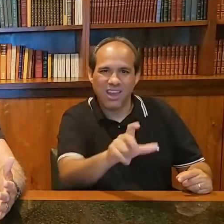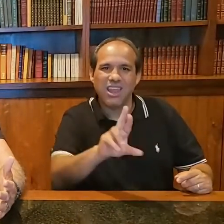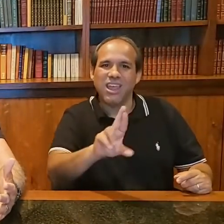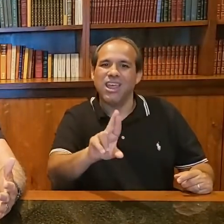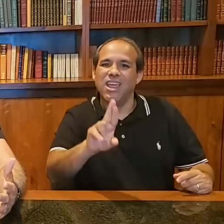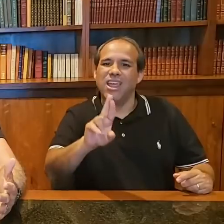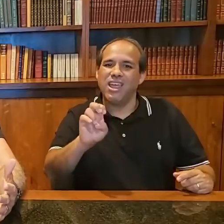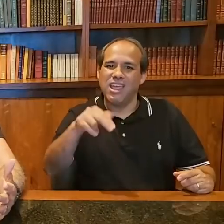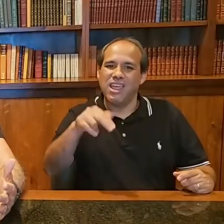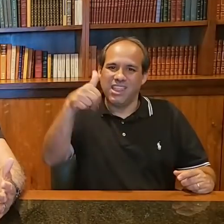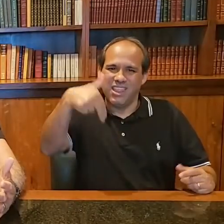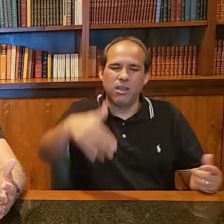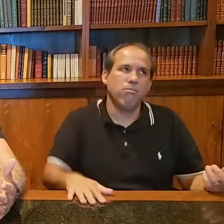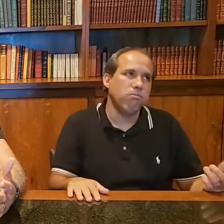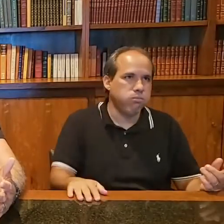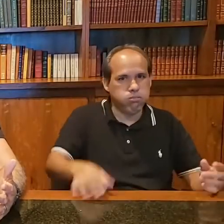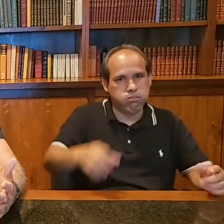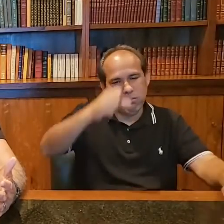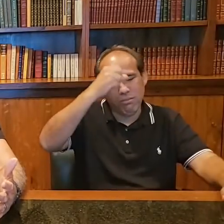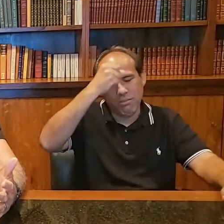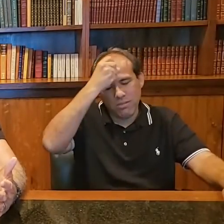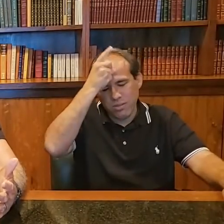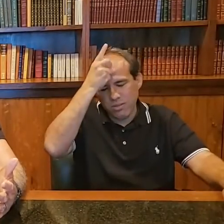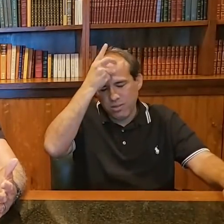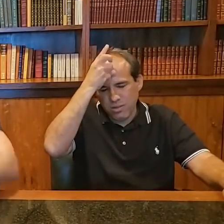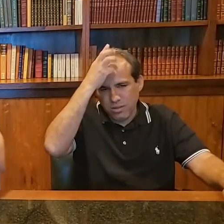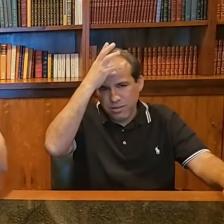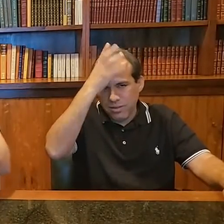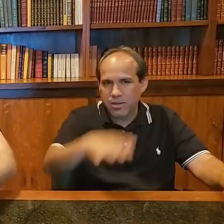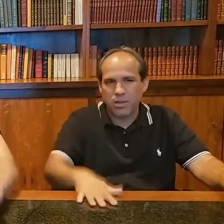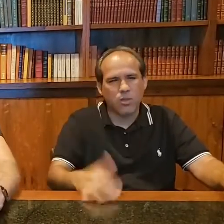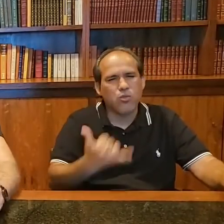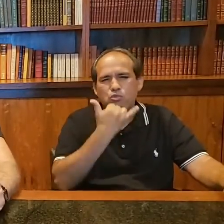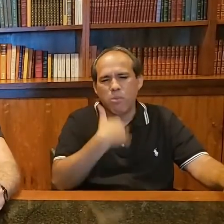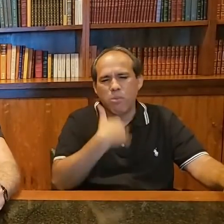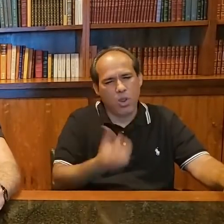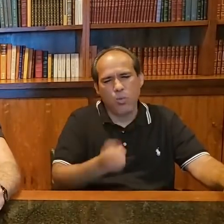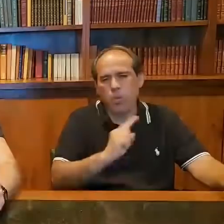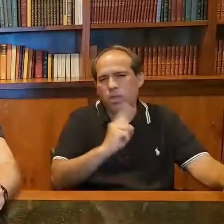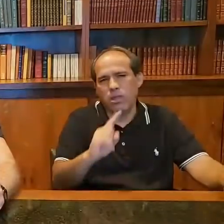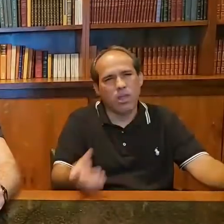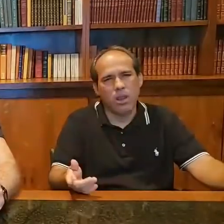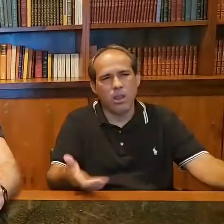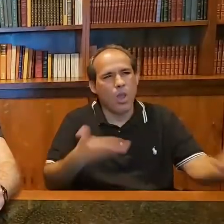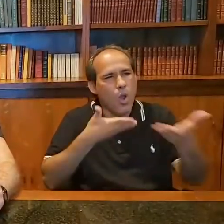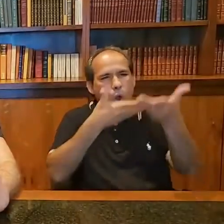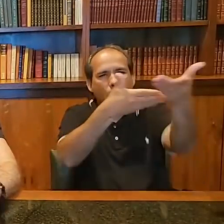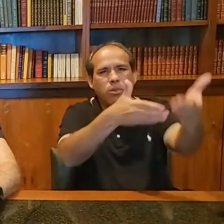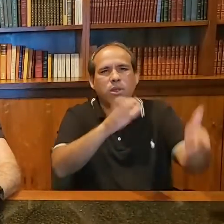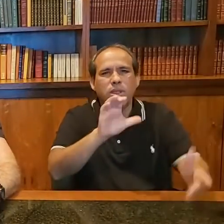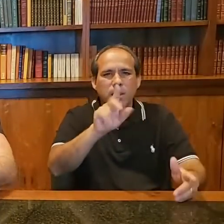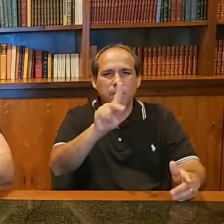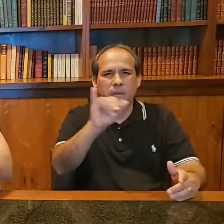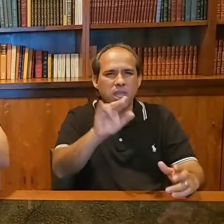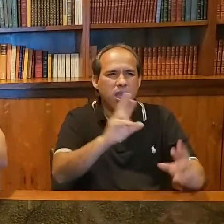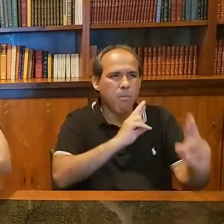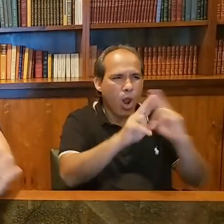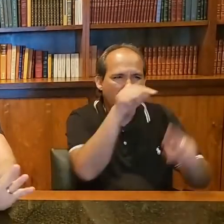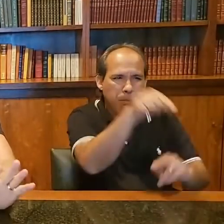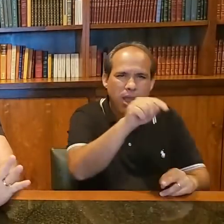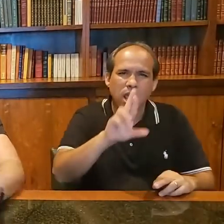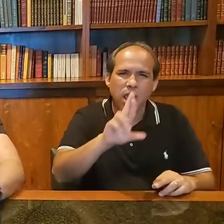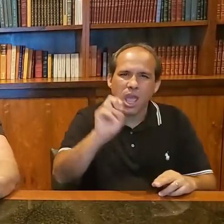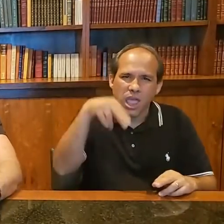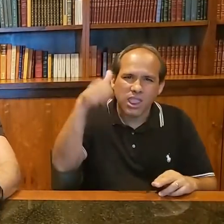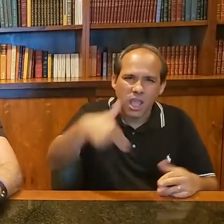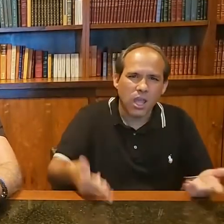só, hein? Pelo amor de Deus, hein? Eu não aceitaria ser convidado para a CPI para Renan Calheiros. Quer convocar, é o poder